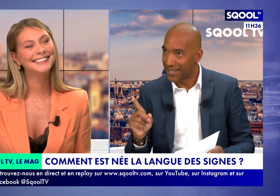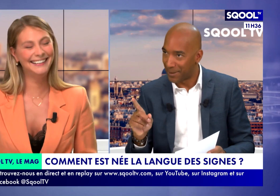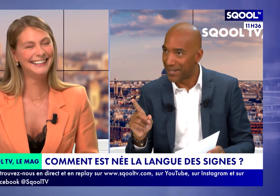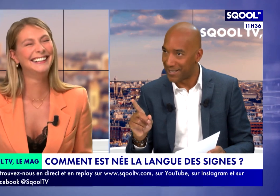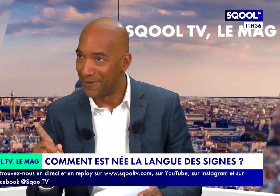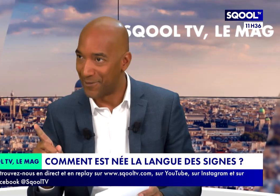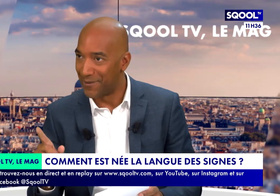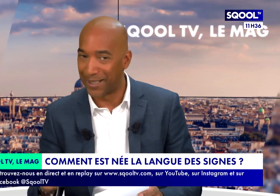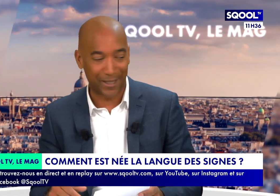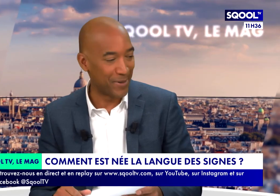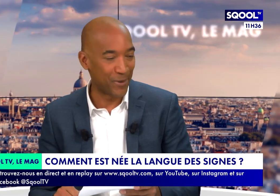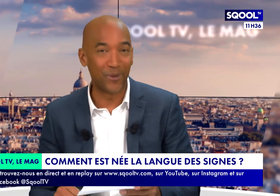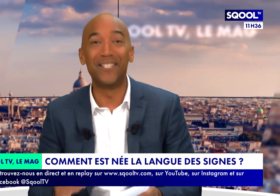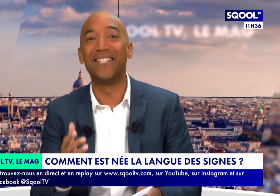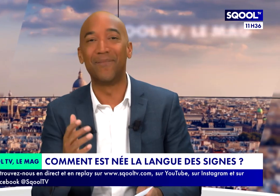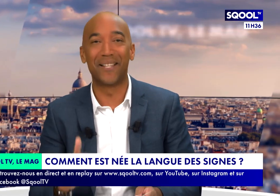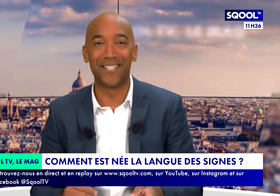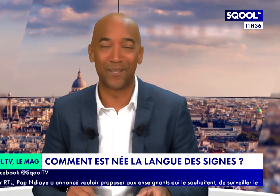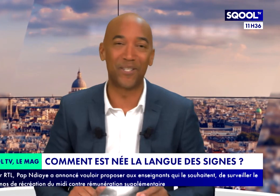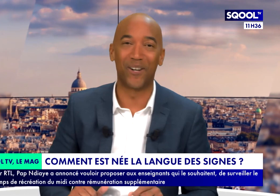c'est très parti. Vous avez très très bien rebondi. C'est parti, l'expression orale.